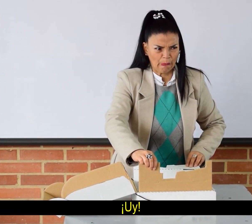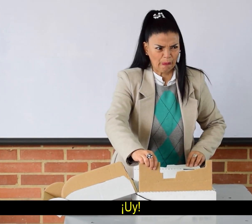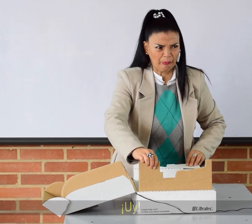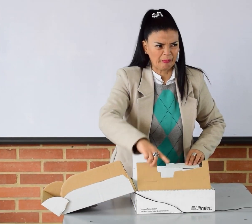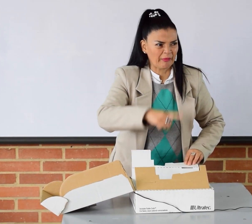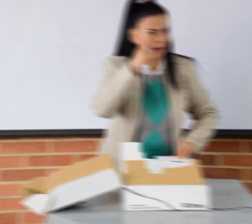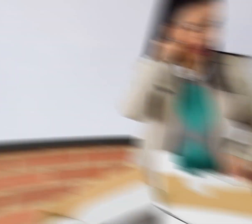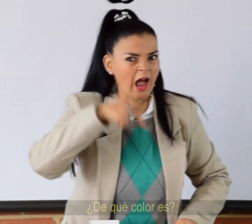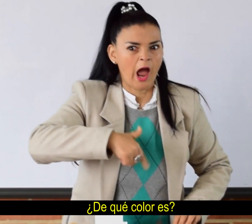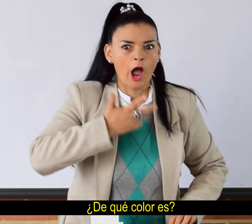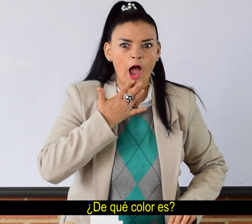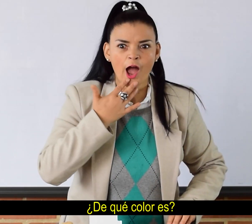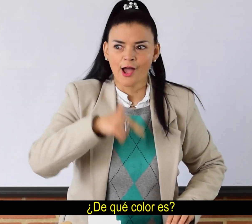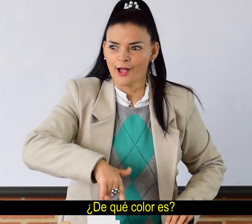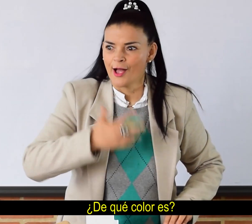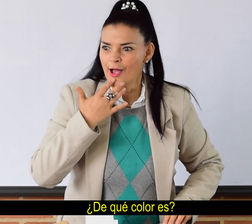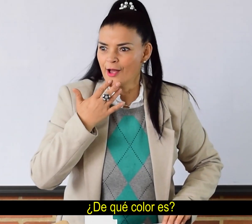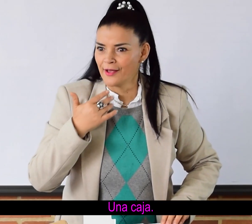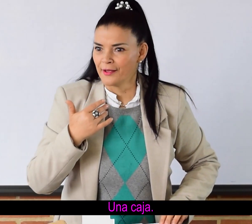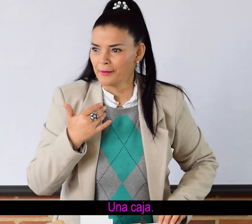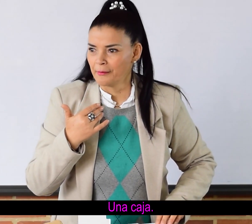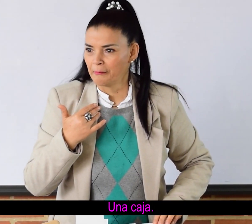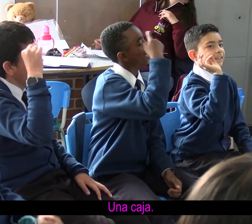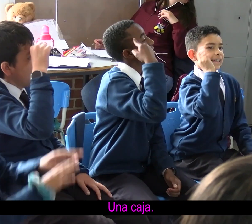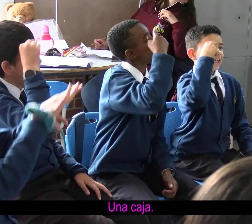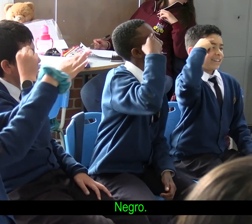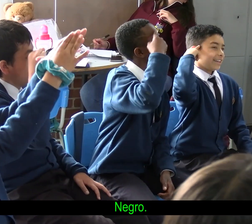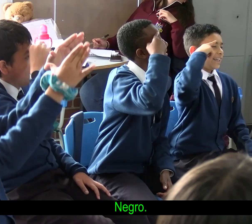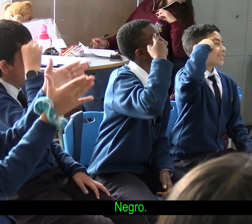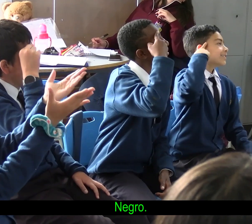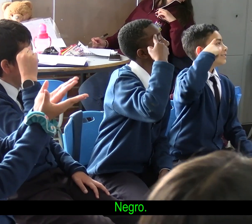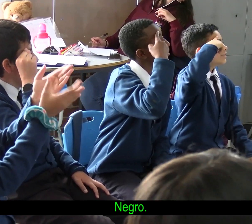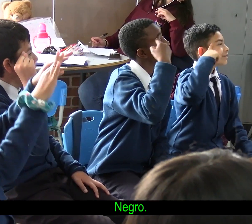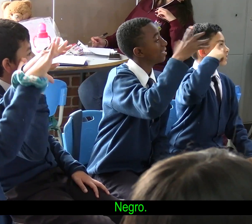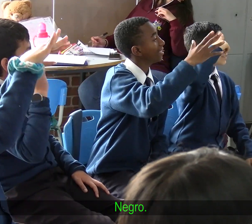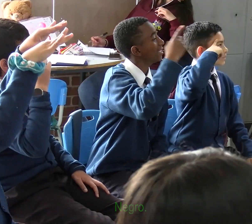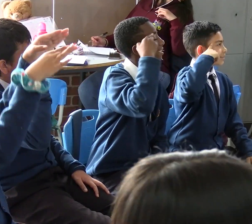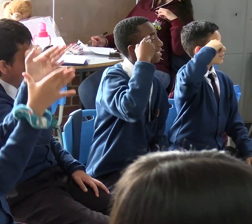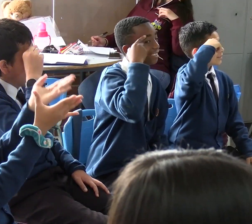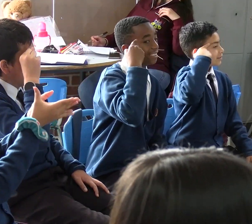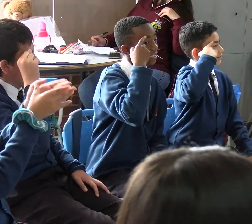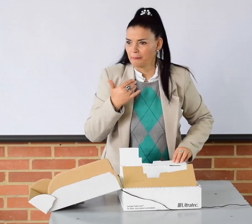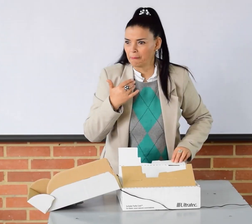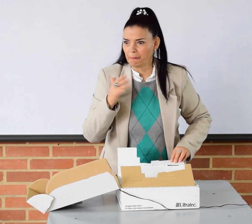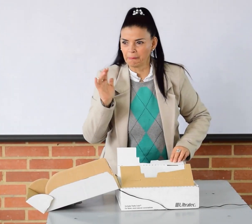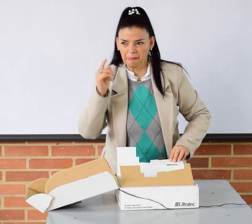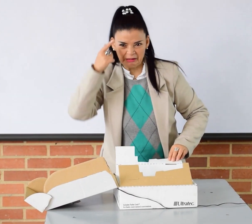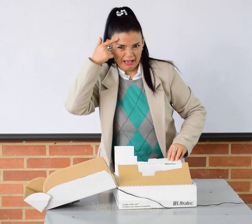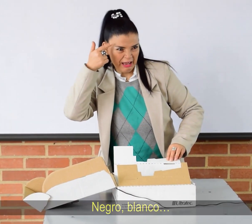¡Uy! ¿De qué color es? Una caja. ¡Negro!